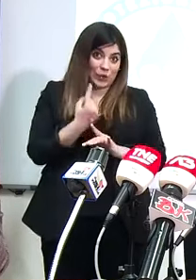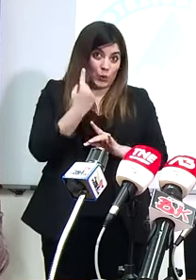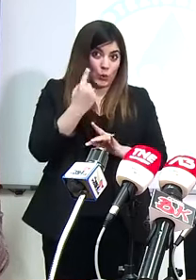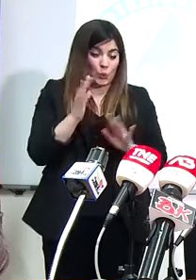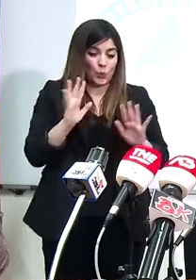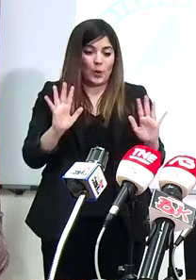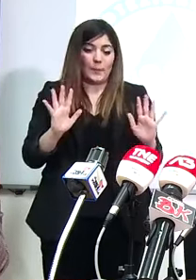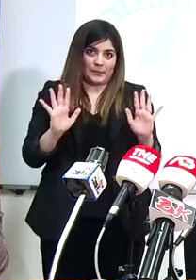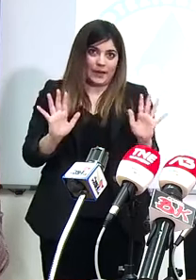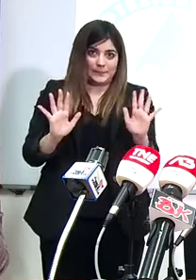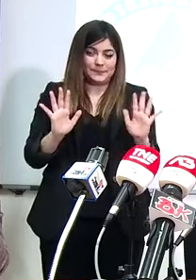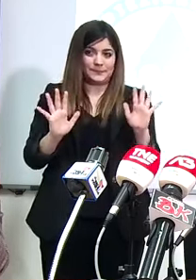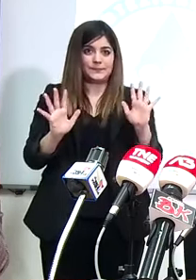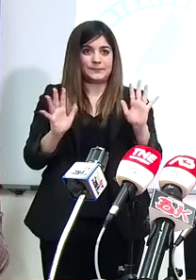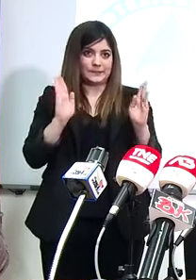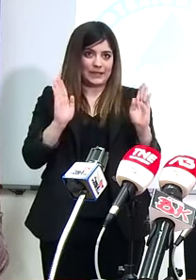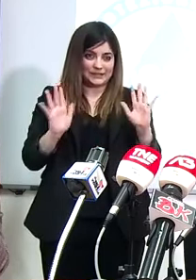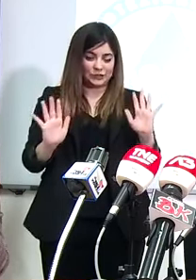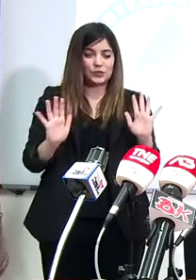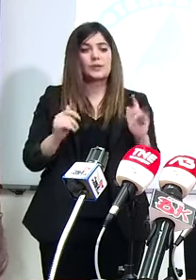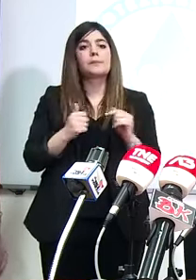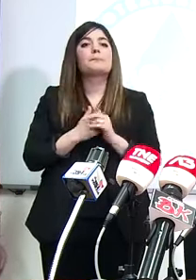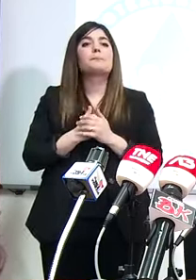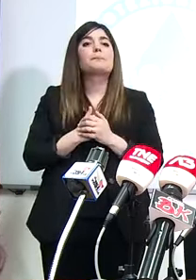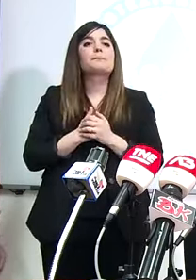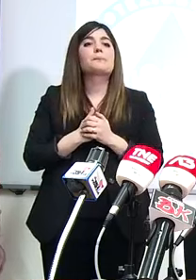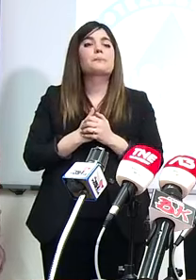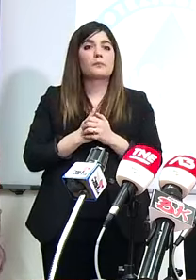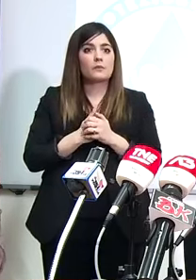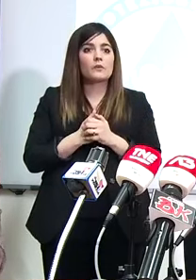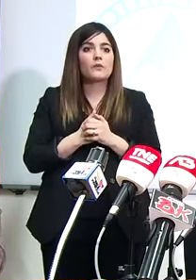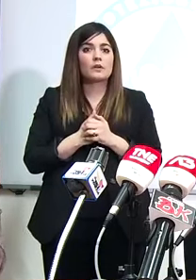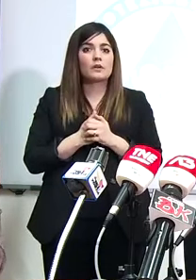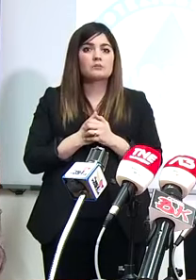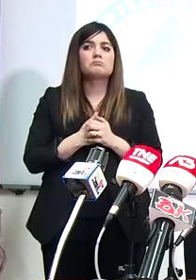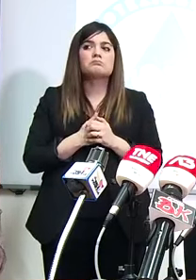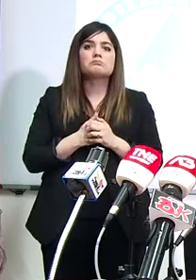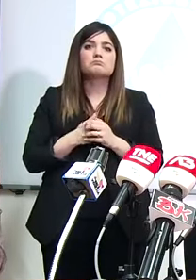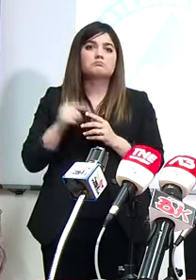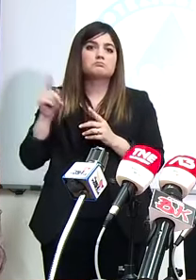magistratura ben venga l'operazione che fa perugia